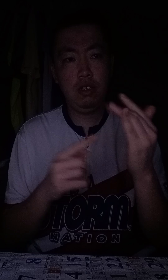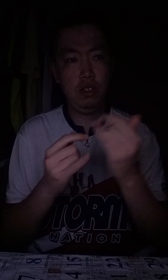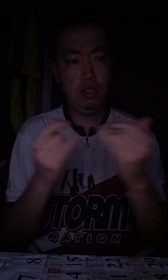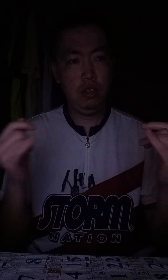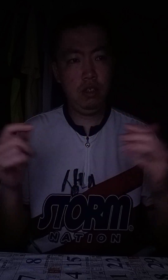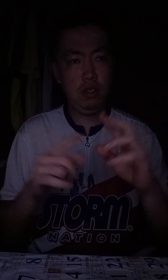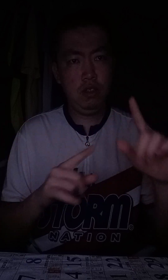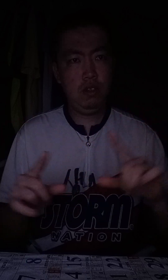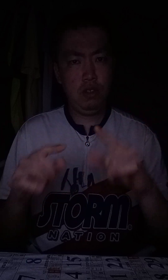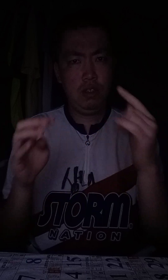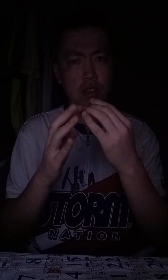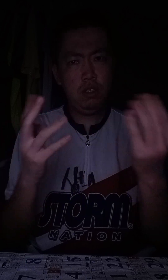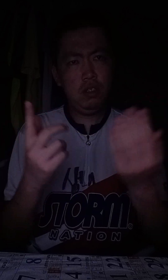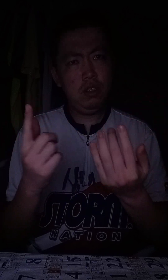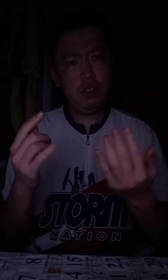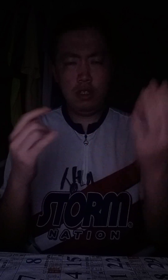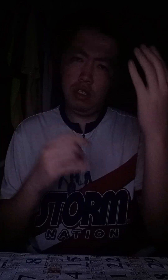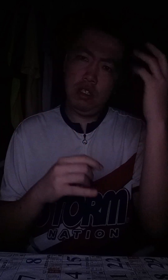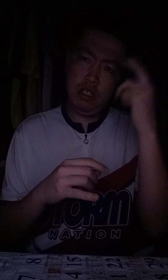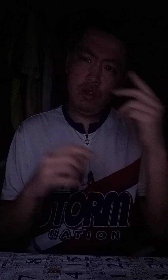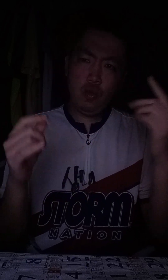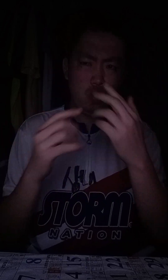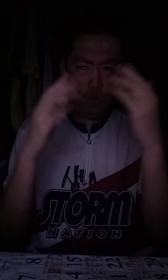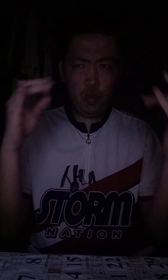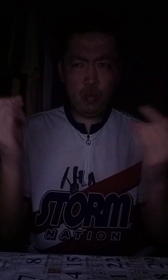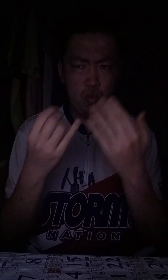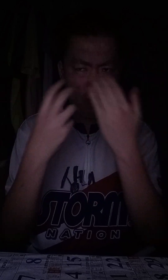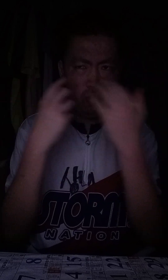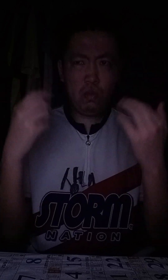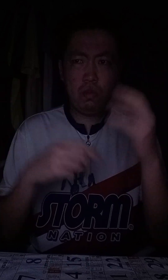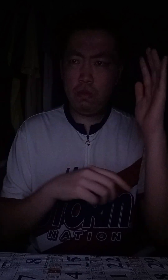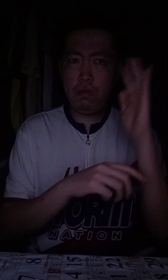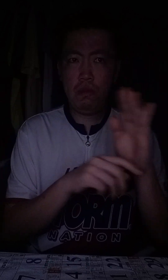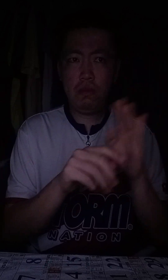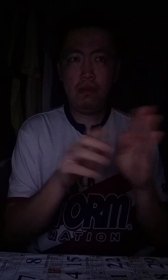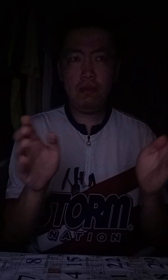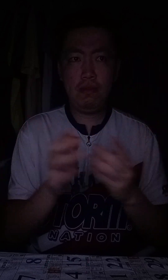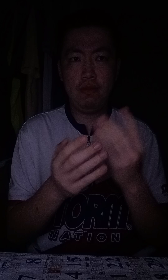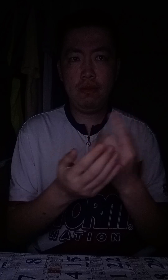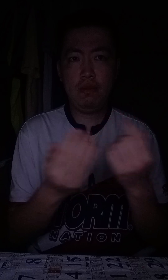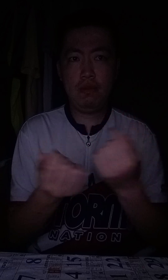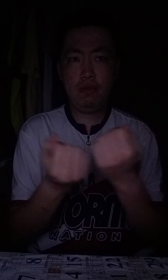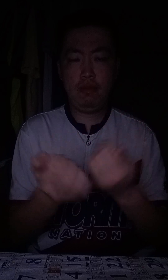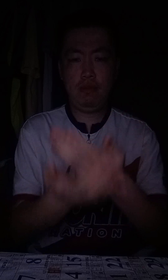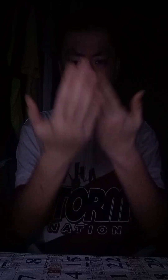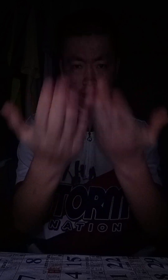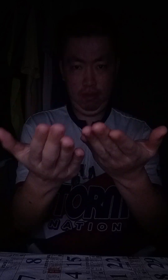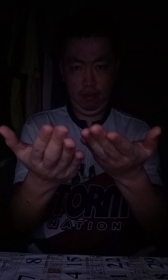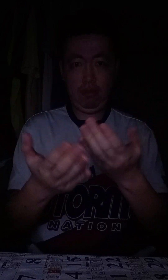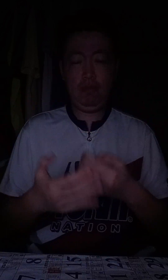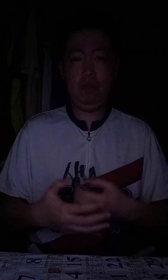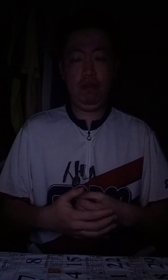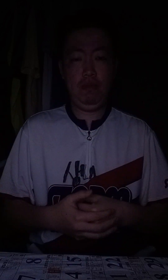업체 직원 17명이 크고 작은 부상을 입었습니다. 나금동 기자가 보도합니다.